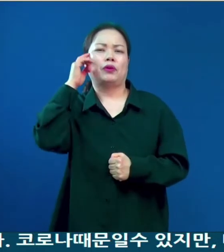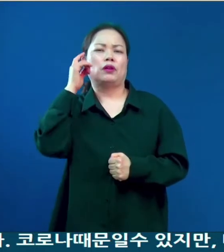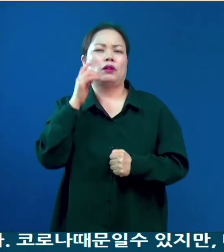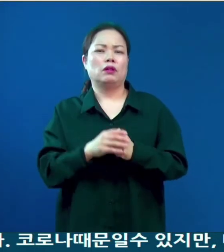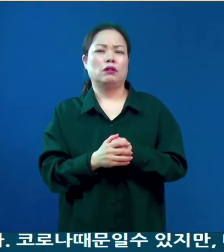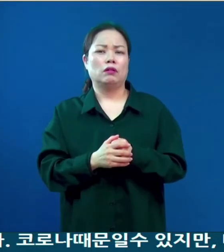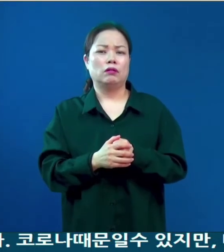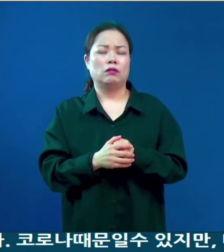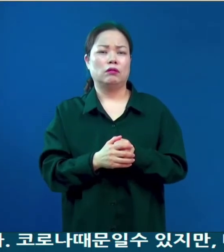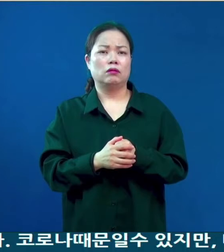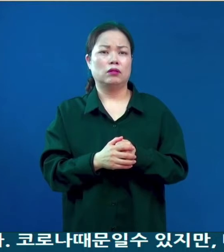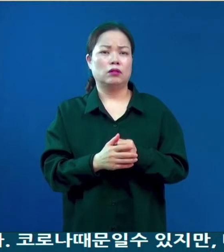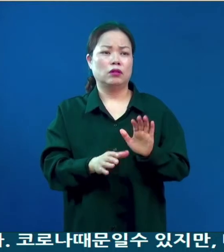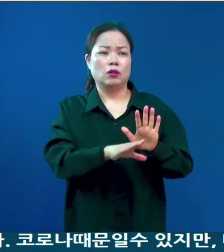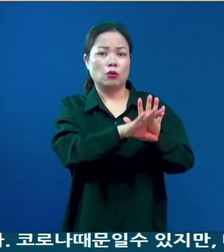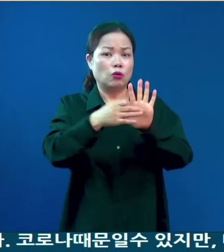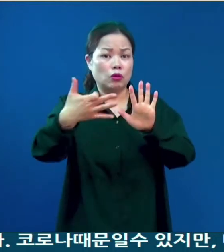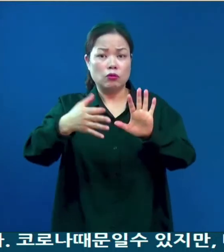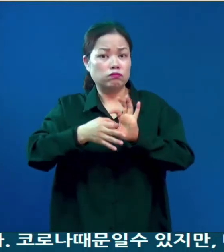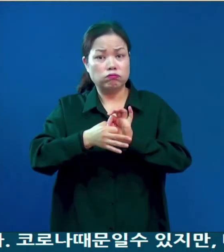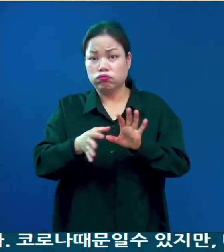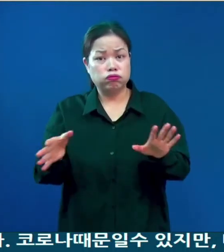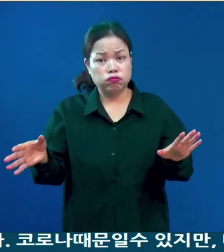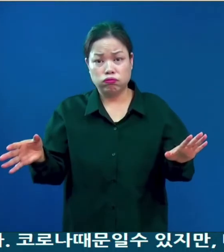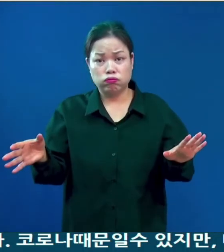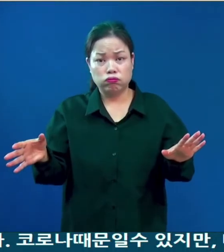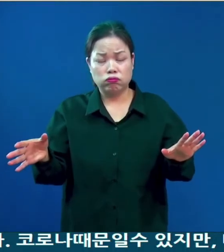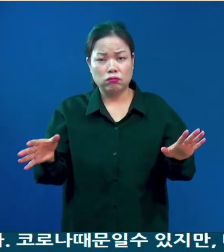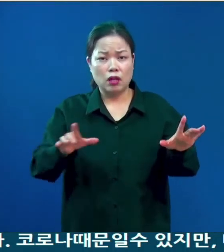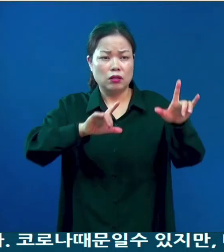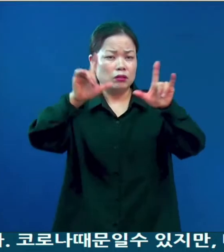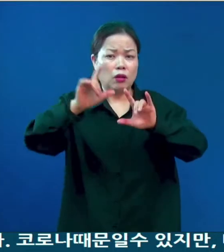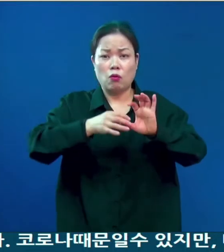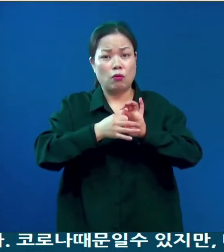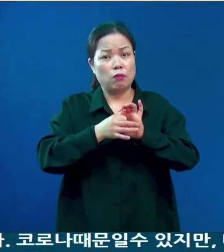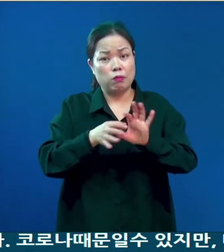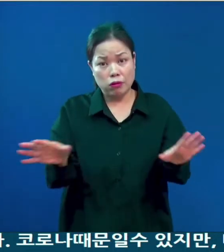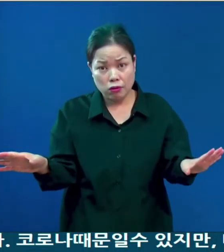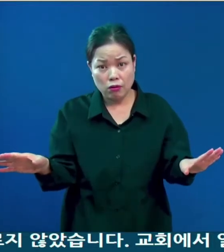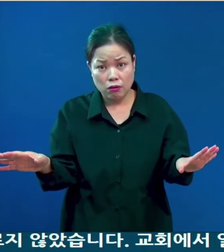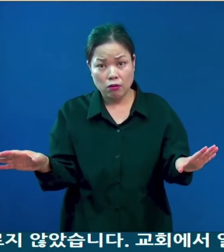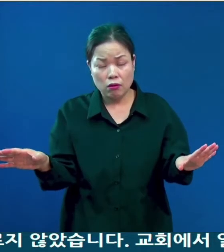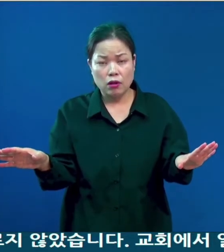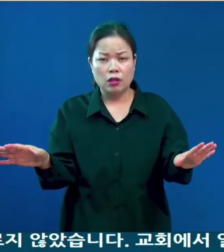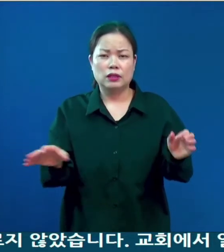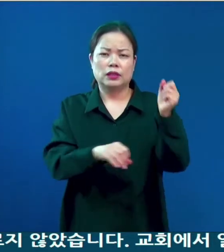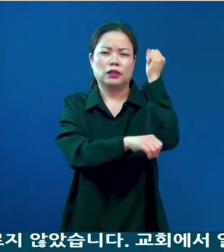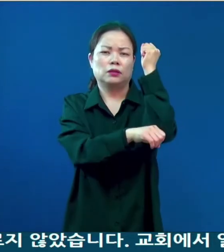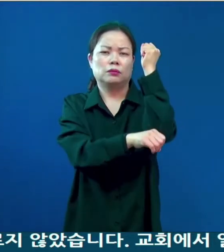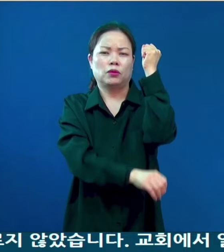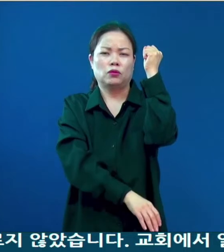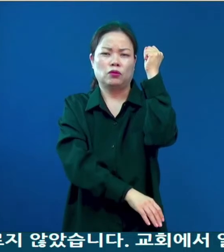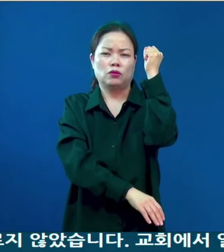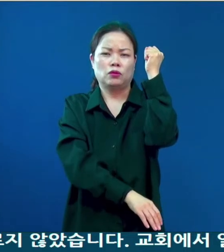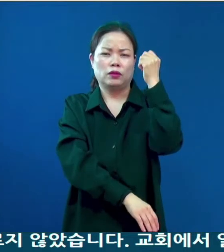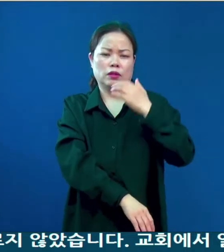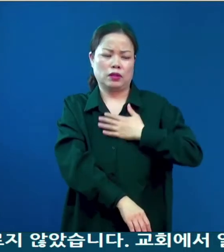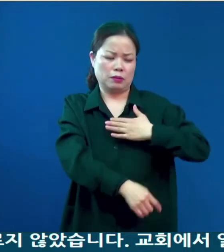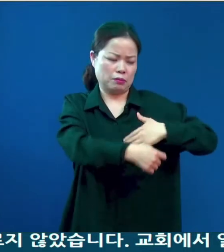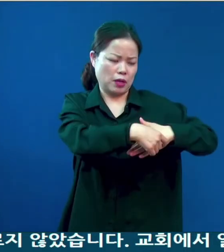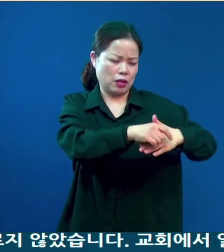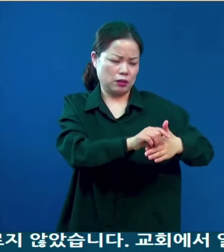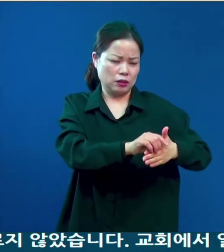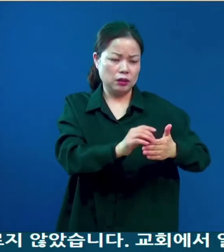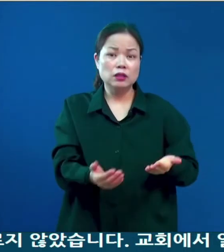문제와 상관없이, 코로나19와 상관없이, 여러분 처한 그 상황과 관계없이 근본적으로 우리 마음을